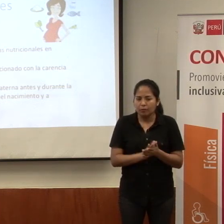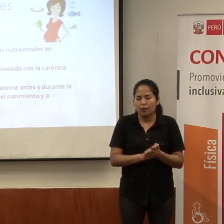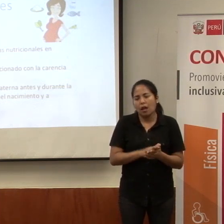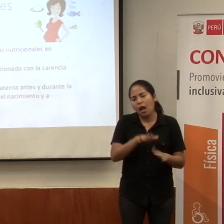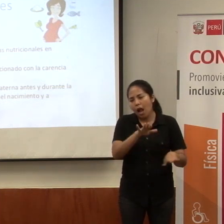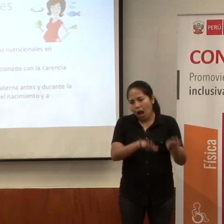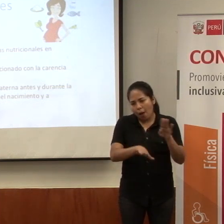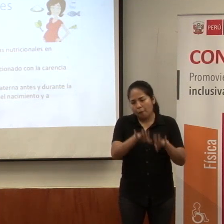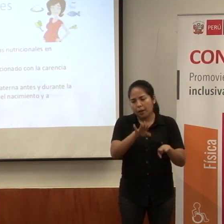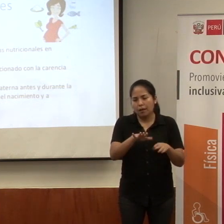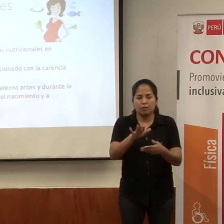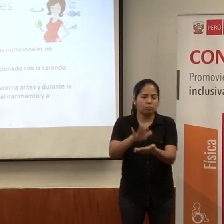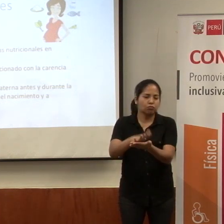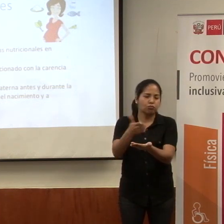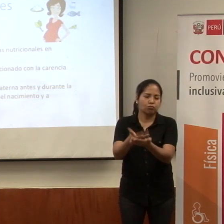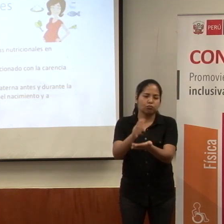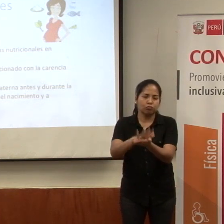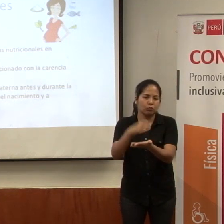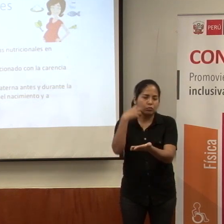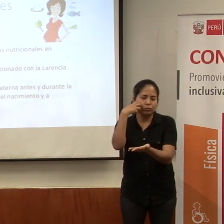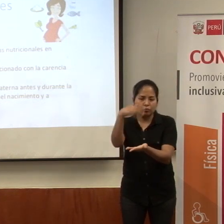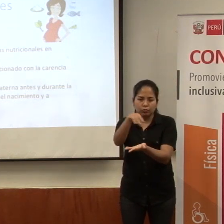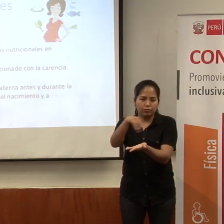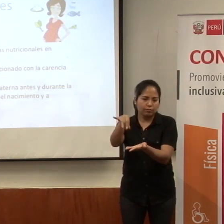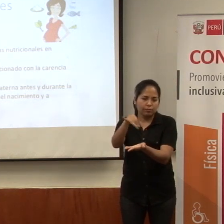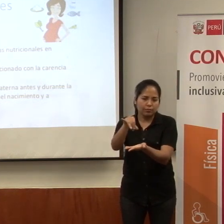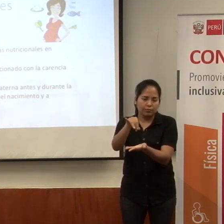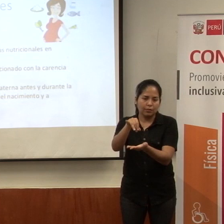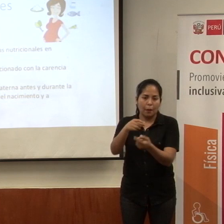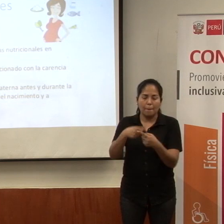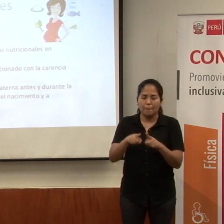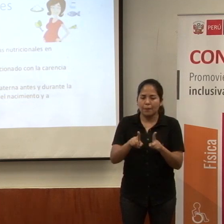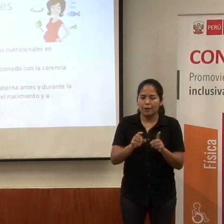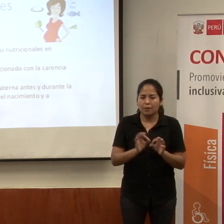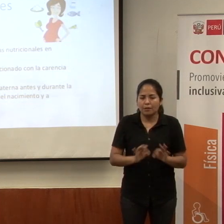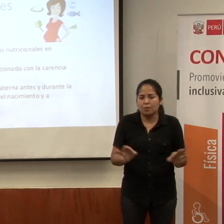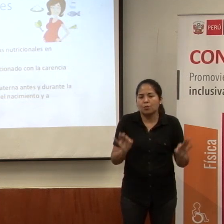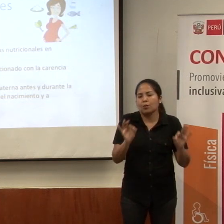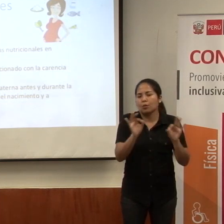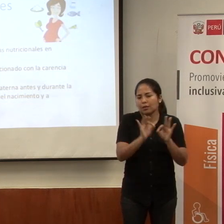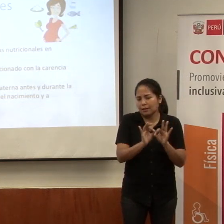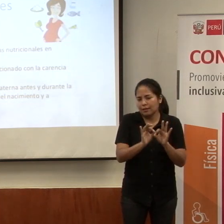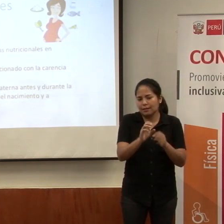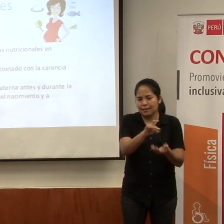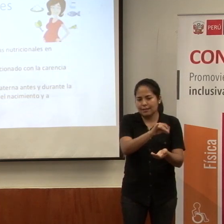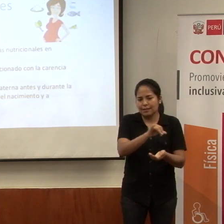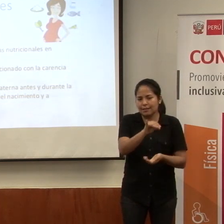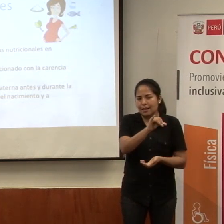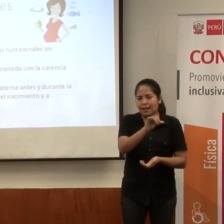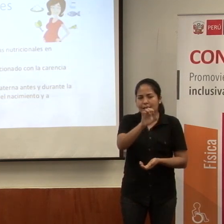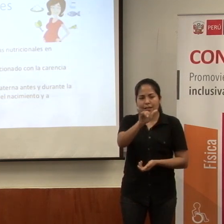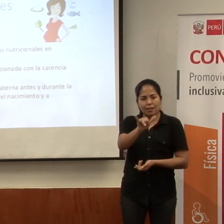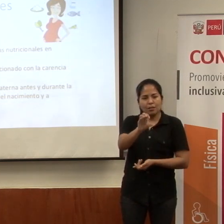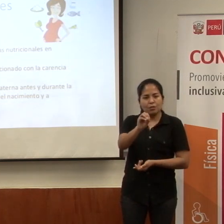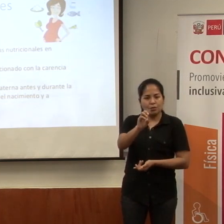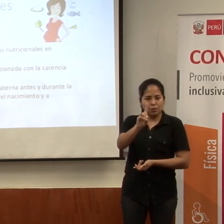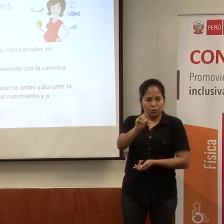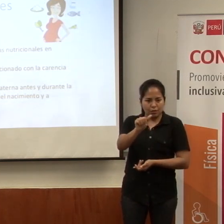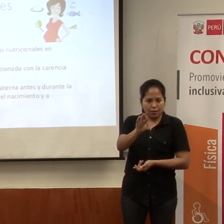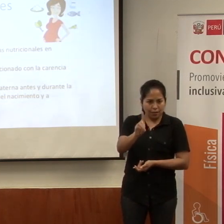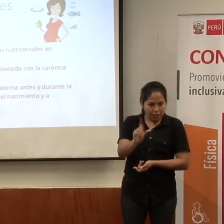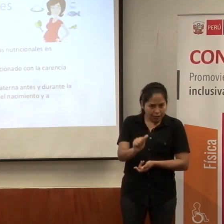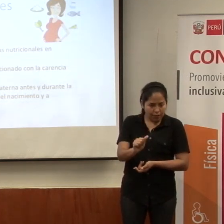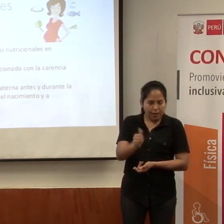sin duda, para mi parrilla, porque es una sal gruesa, pero yo tengo que consumir cotidianamente sal yodada, y eso nos hemos olvidado. Hace